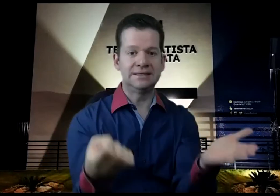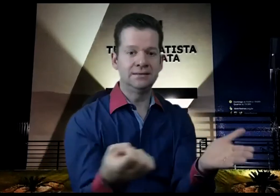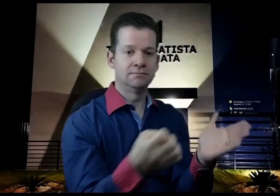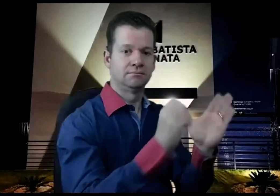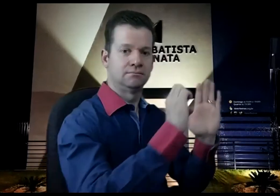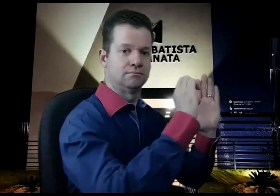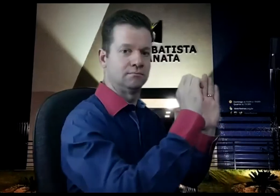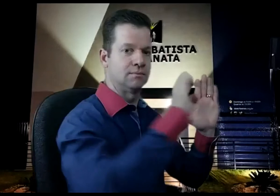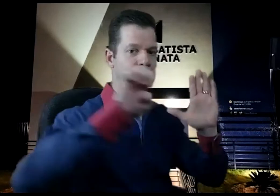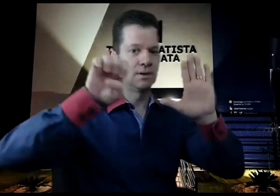Assim,